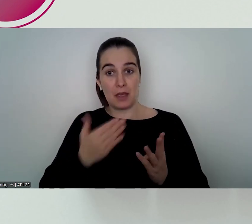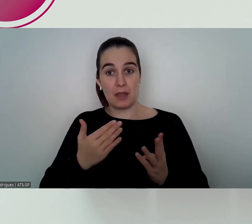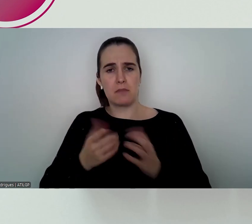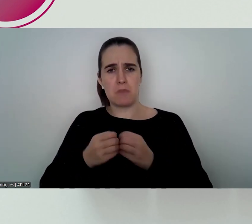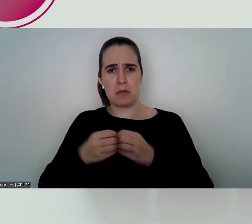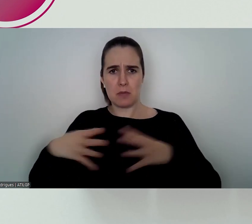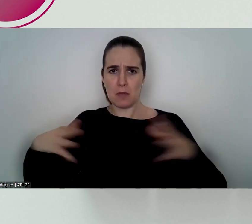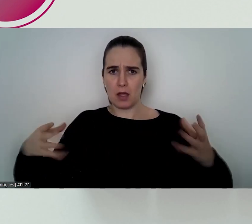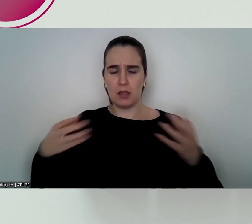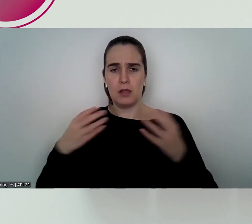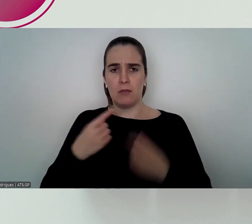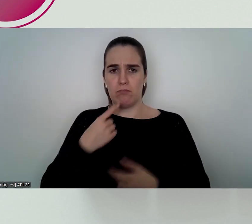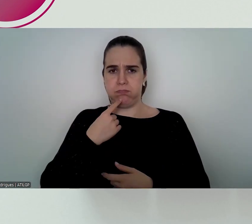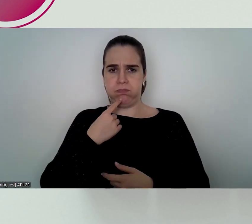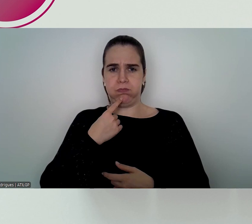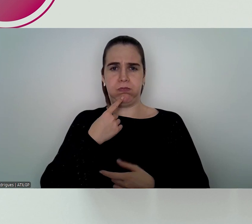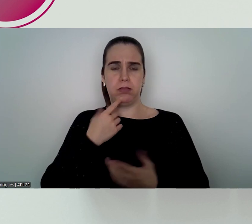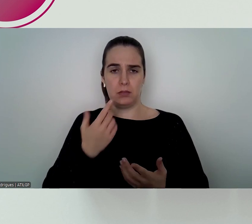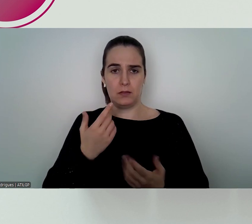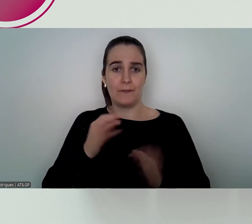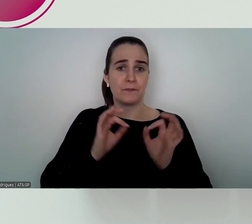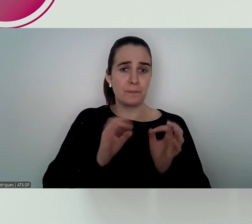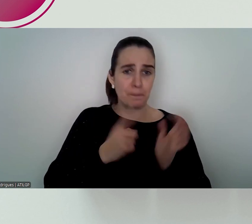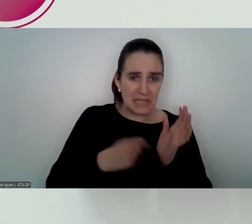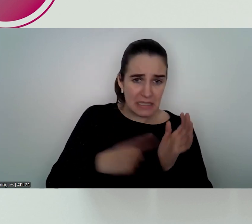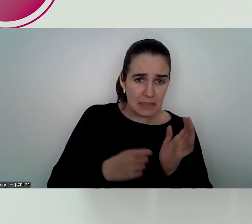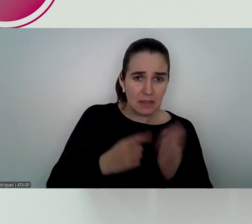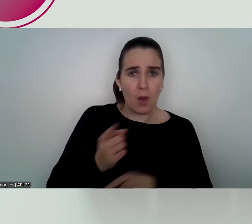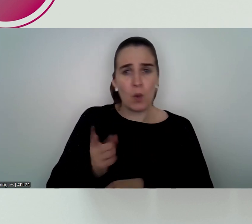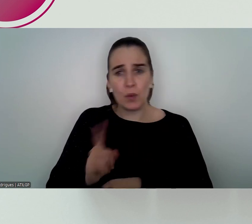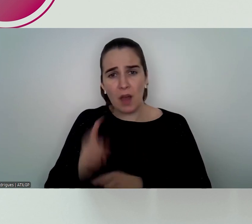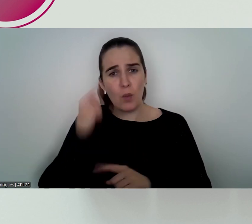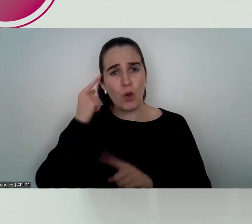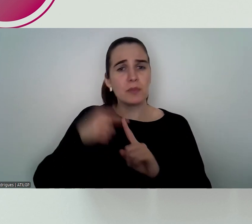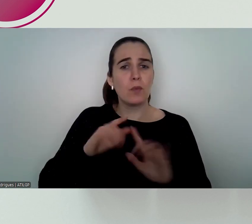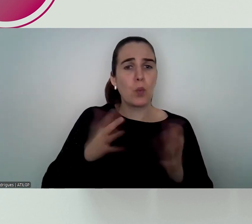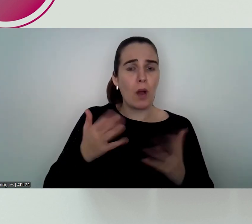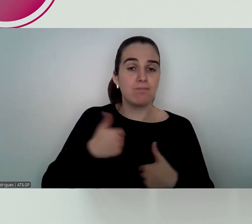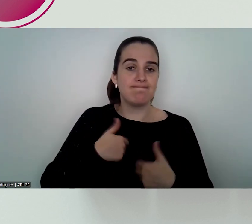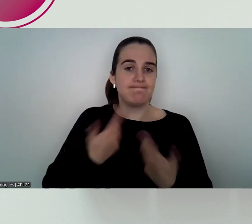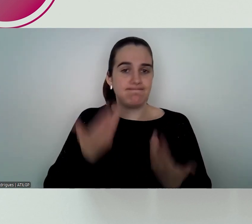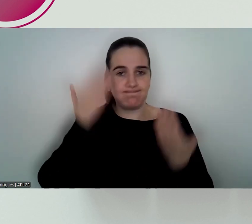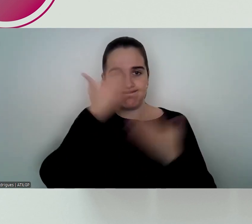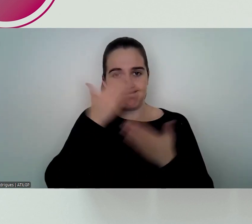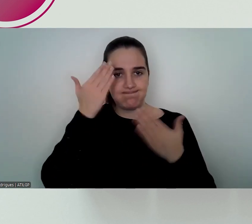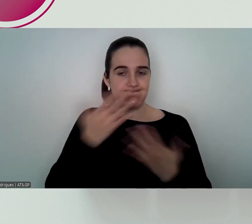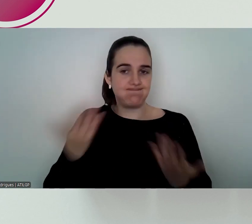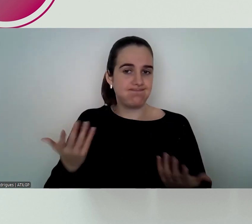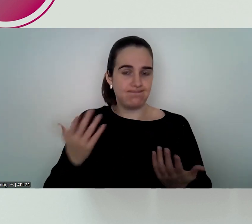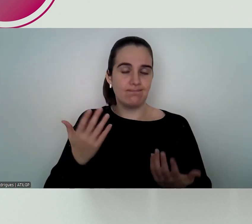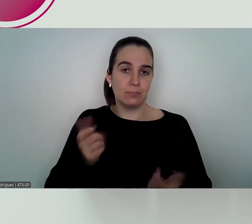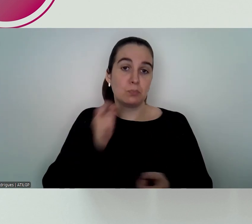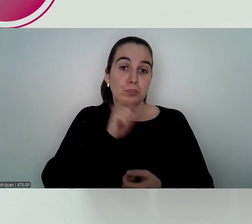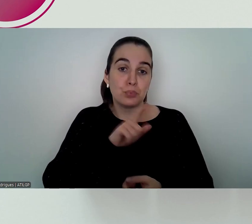volume e se são ou não justificáveis e com que fins públicos também eventualmente poderá